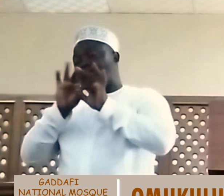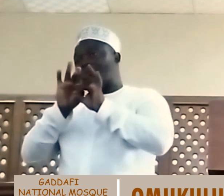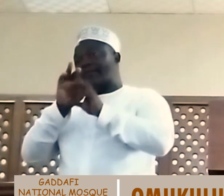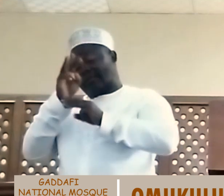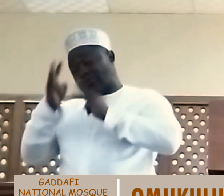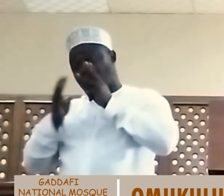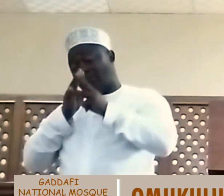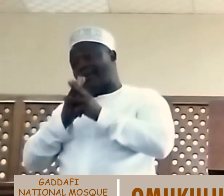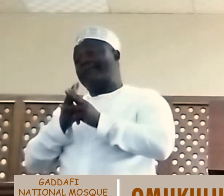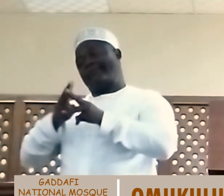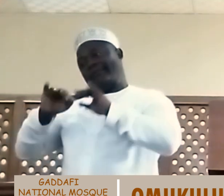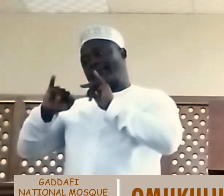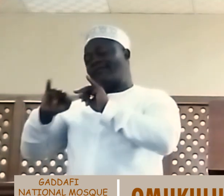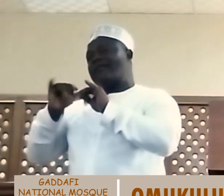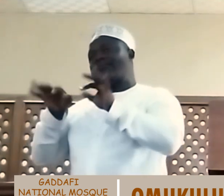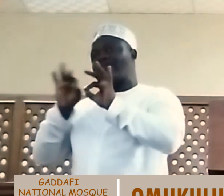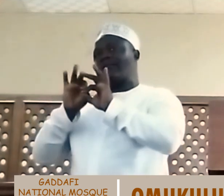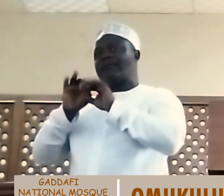الدنيا